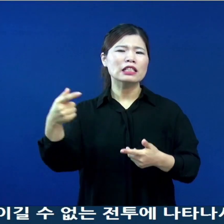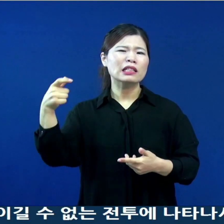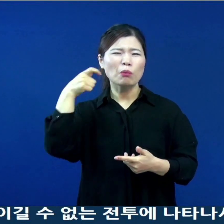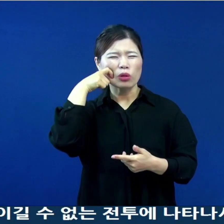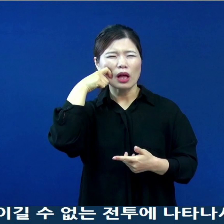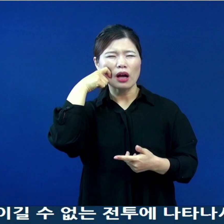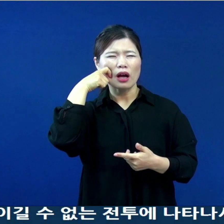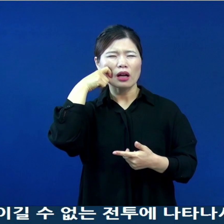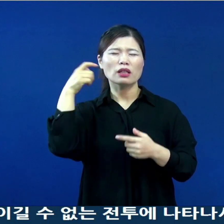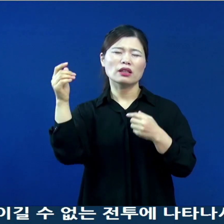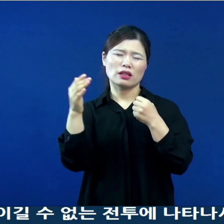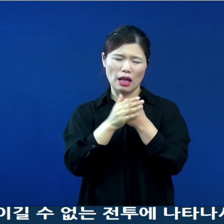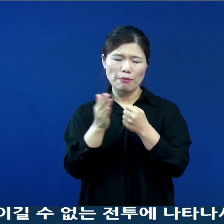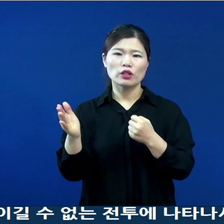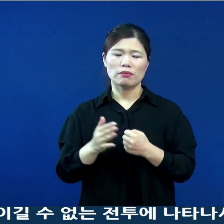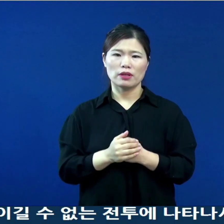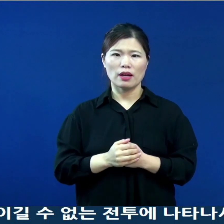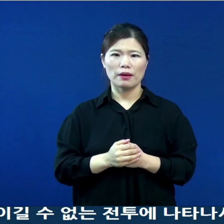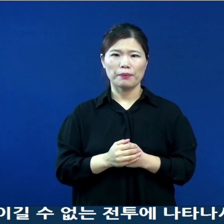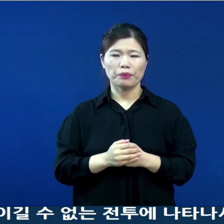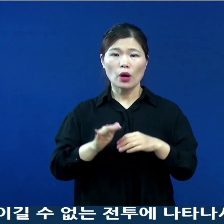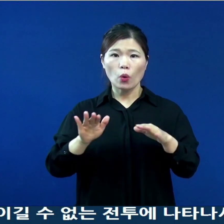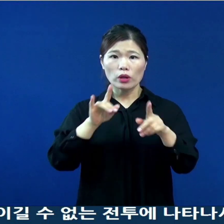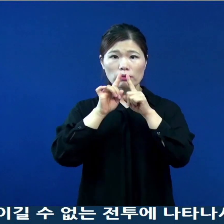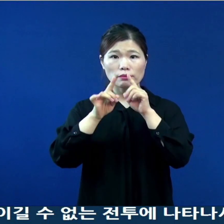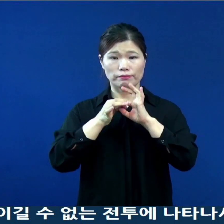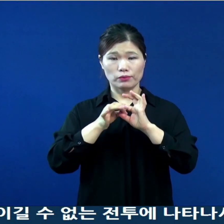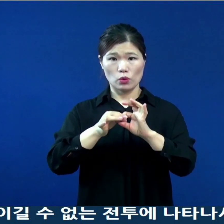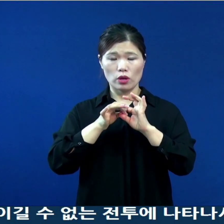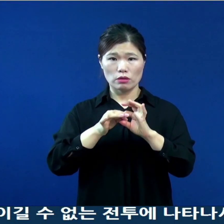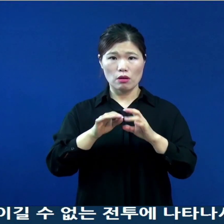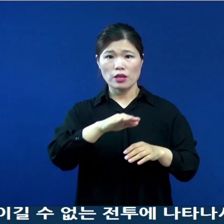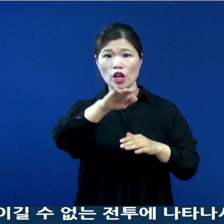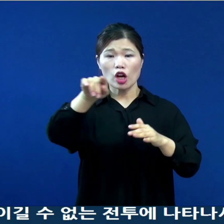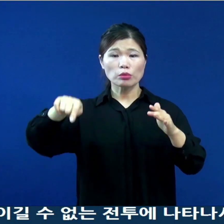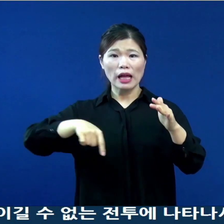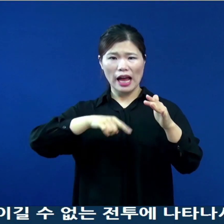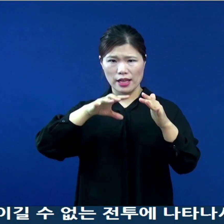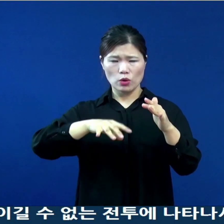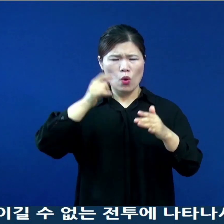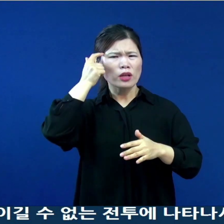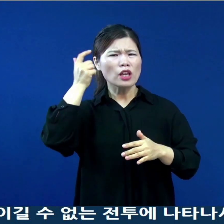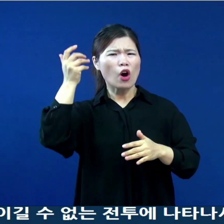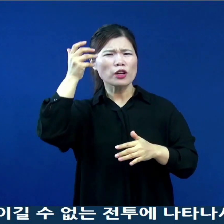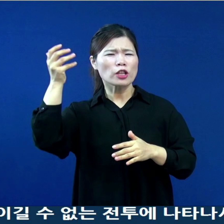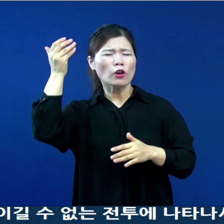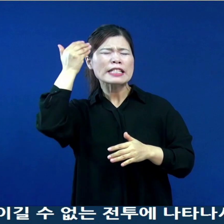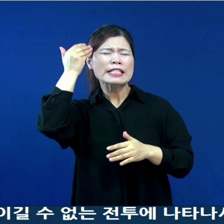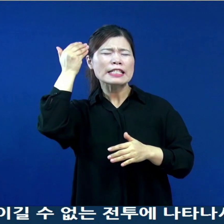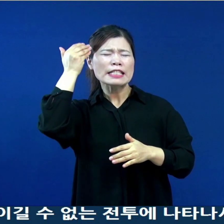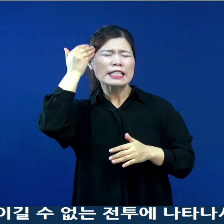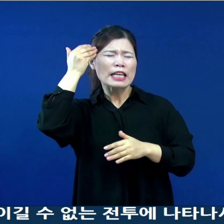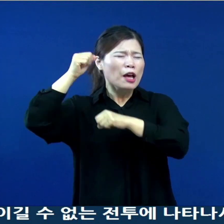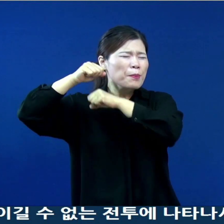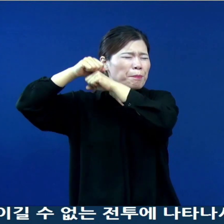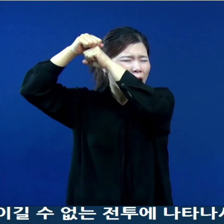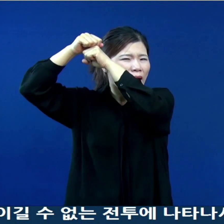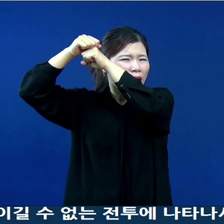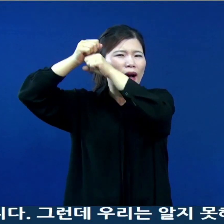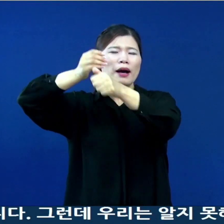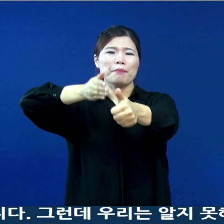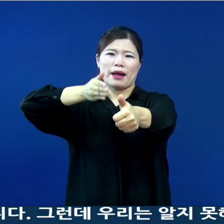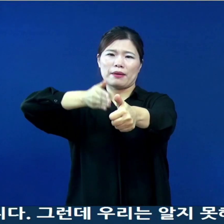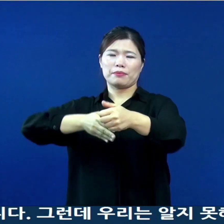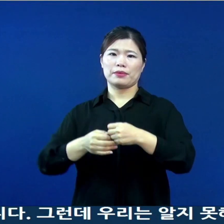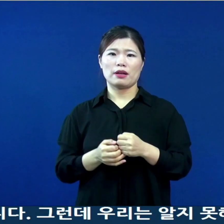겁니다. 오늘 말씀을 통해서 우리 안에도 이런 영적인 지식이 쌓이기를 주 안에서